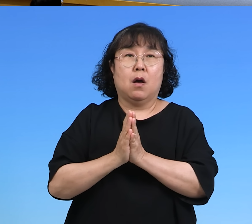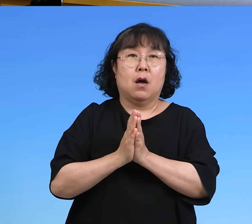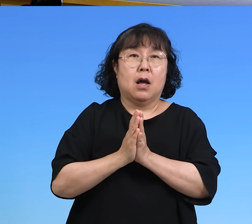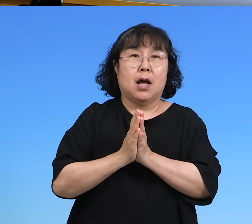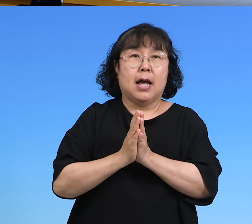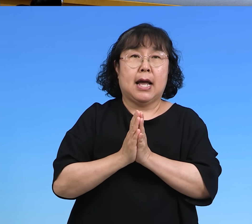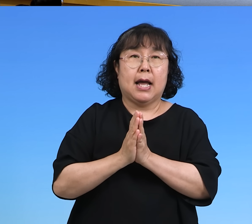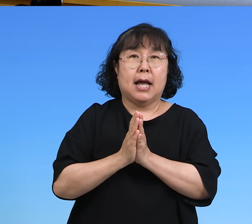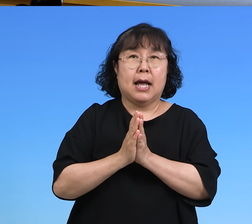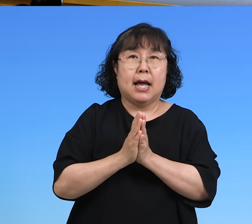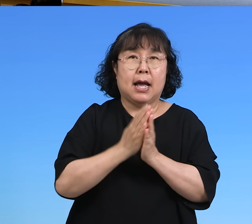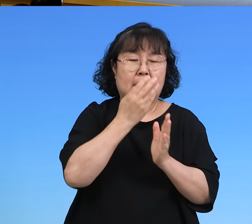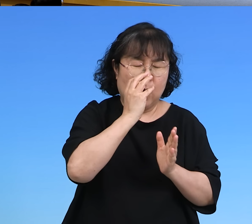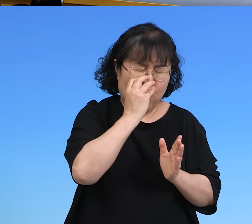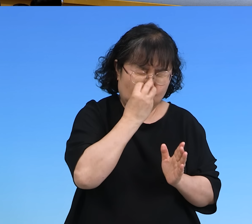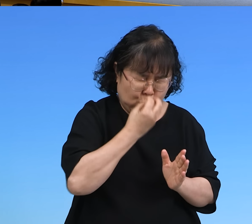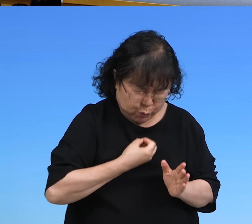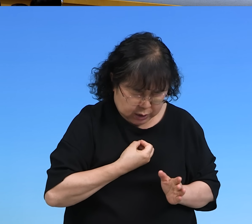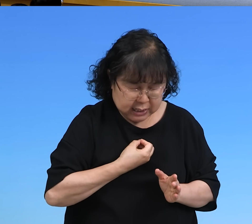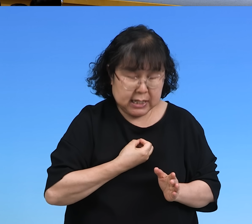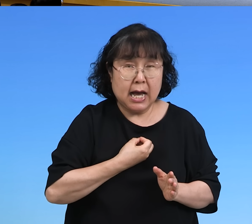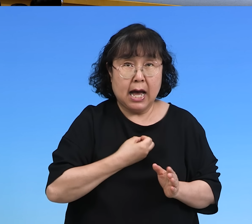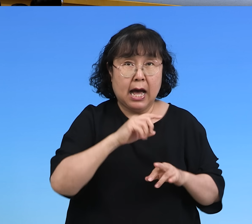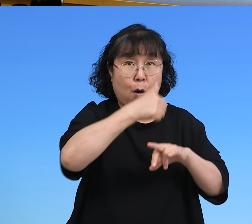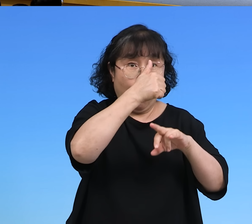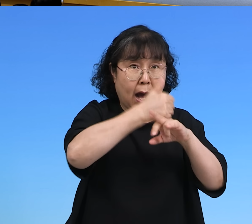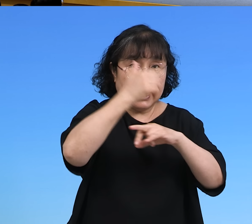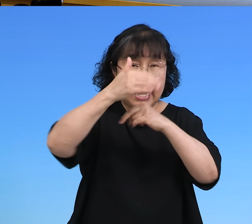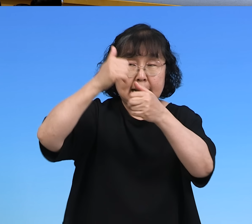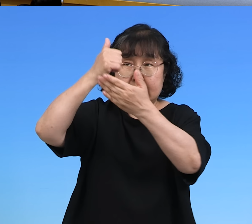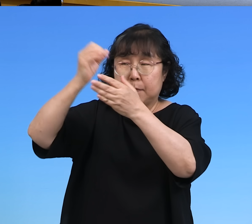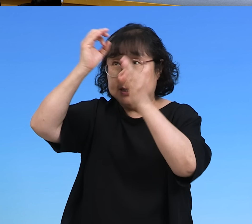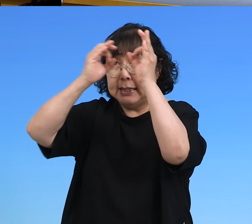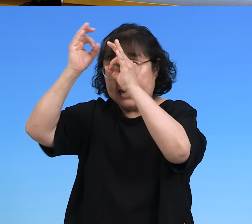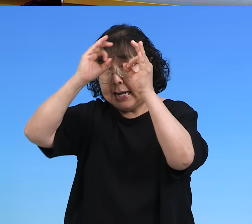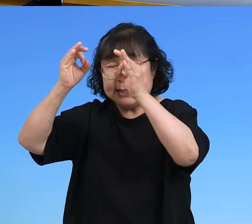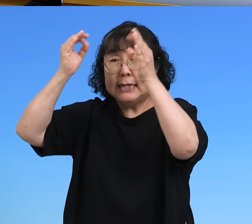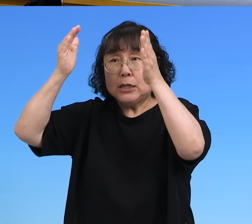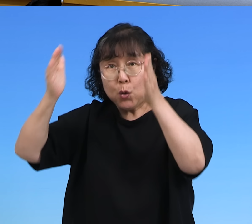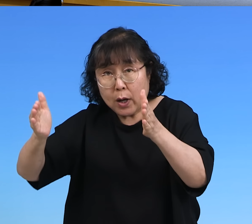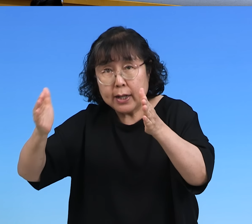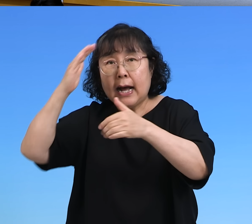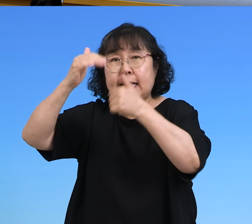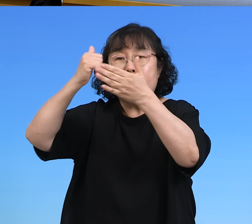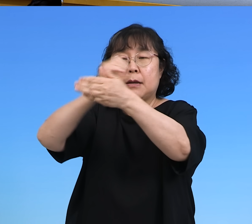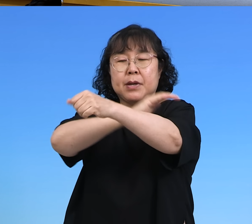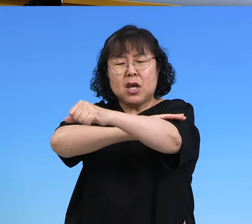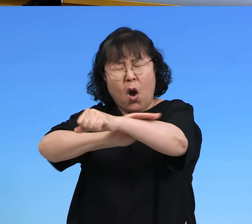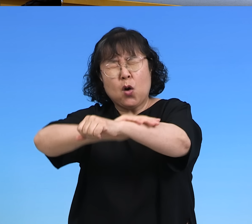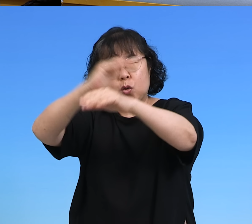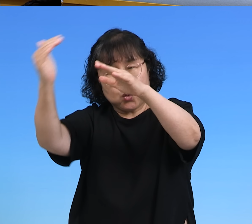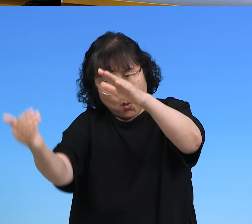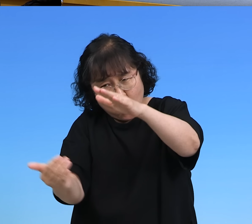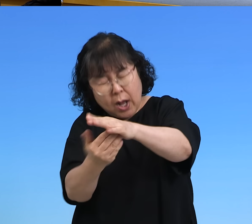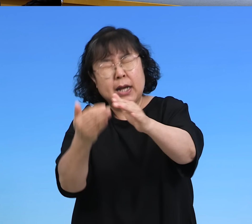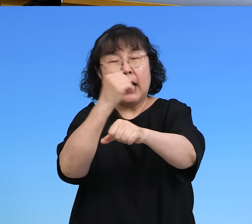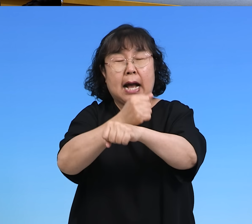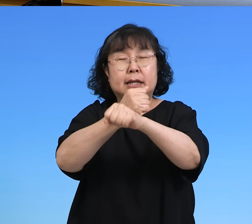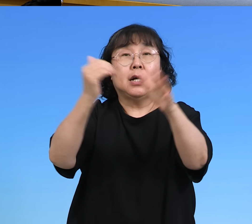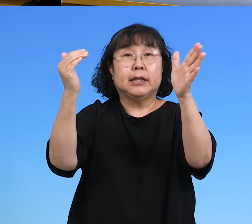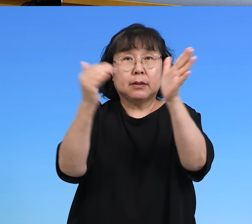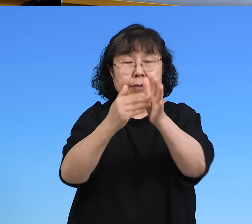동안에는 하나님이 형통하게 하셨더라. 저는 이걸요 이렇게 고쳐서 읽습니다. 이렇게 고쳐 읽어도 전혀 문제가 없습니다.